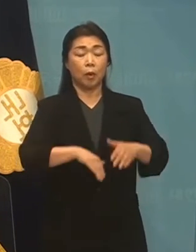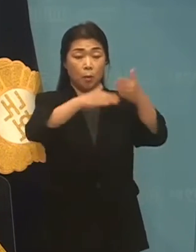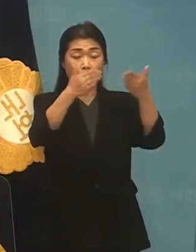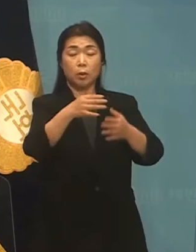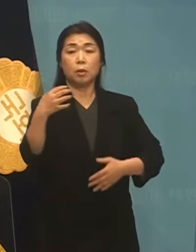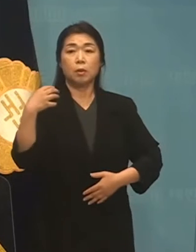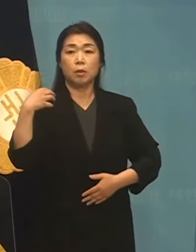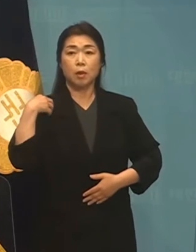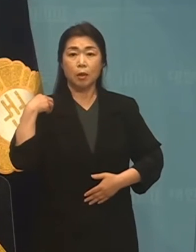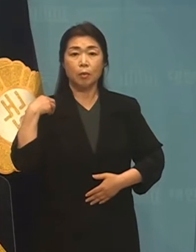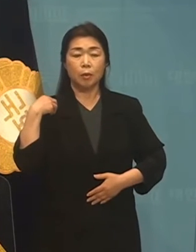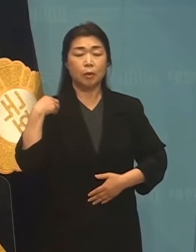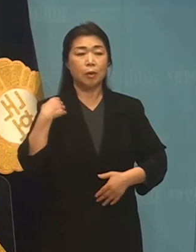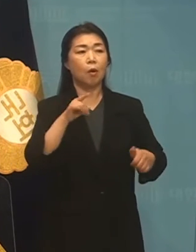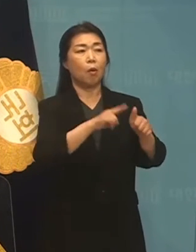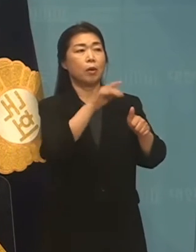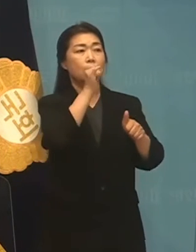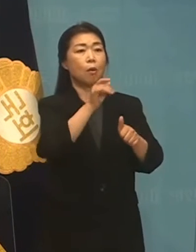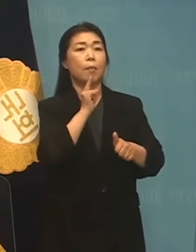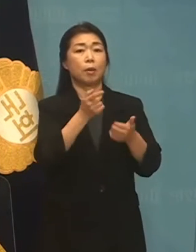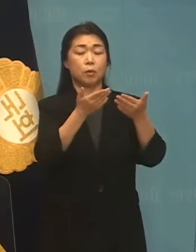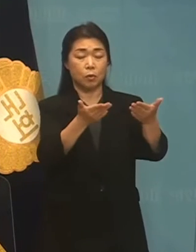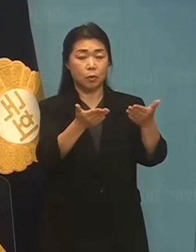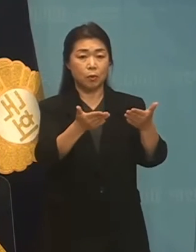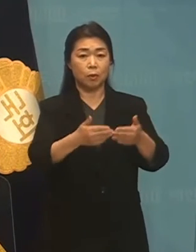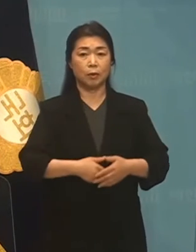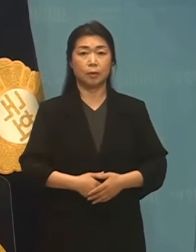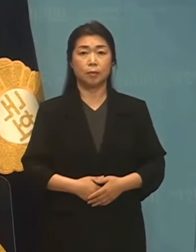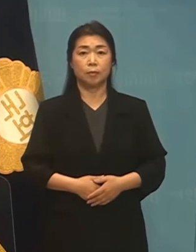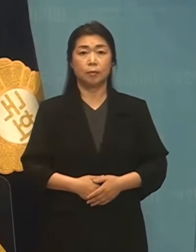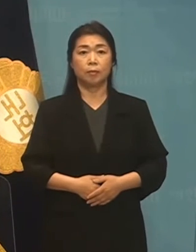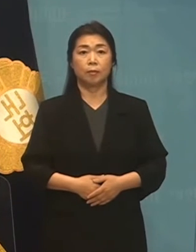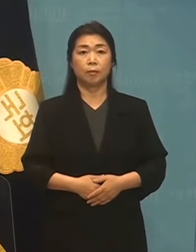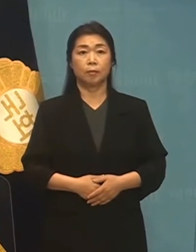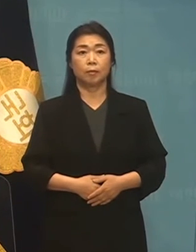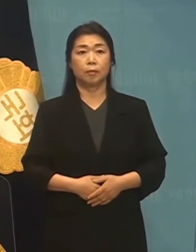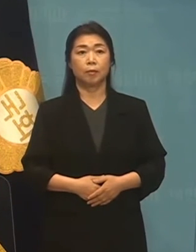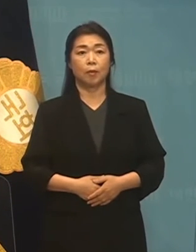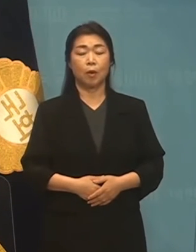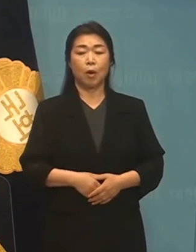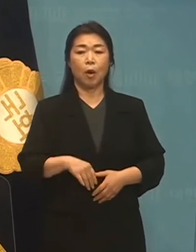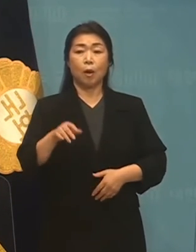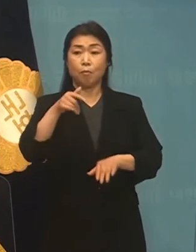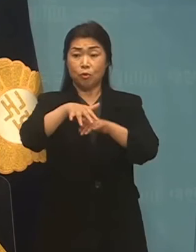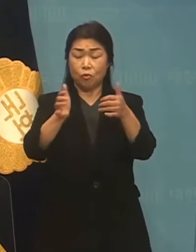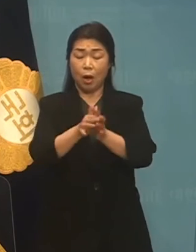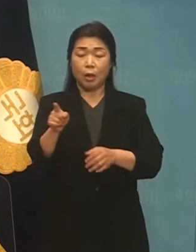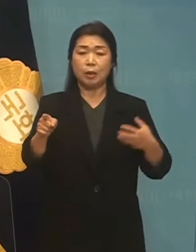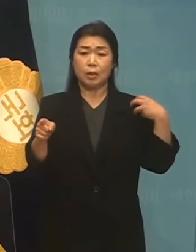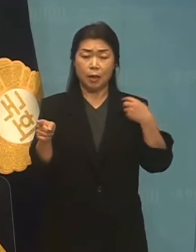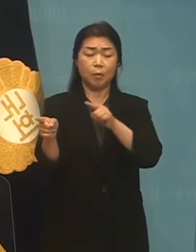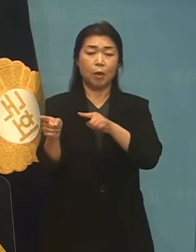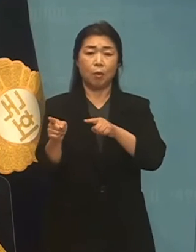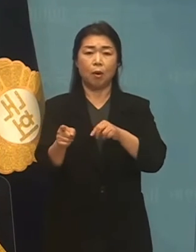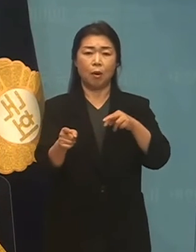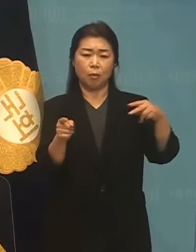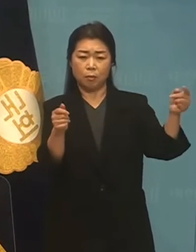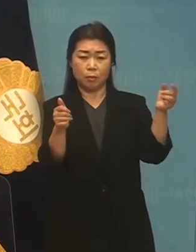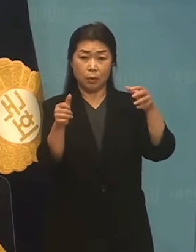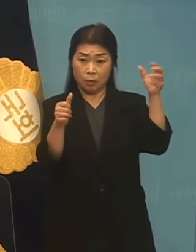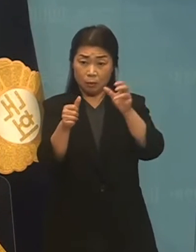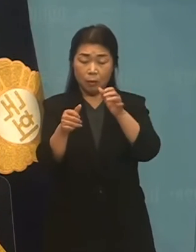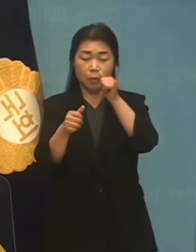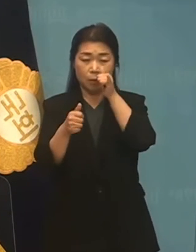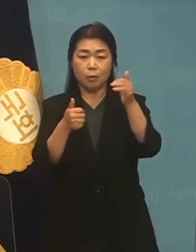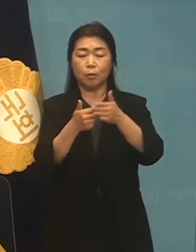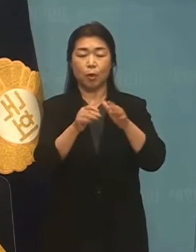모든 책임은 우리 여당측에 있다고 여론을 호도하고 있는 것이다. 이에 우리 더불어민주당 정무위원회 위원들은 국민의힘에